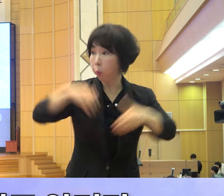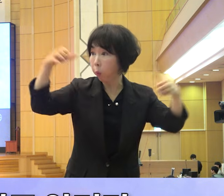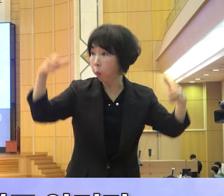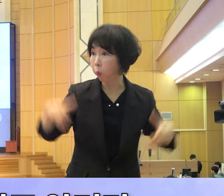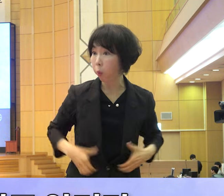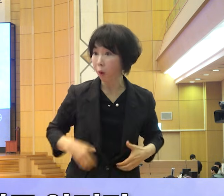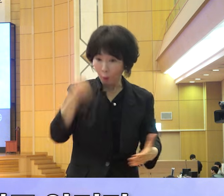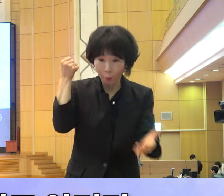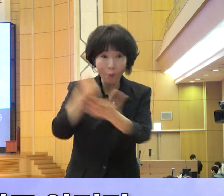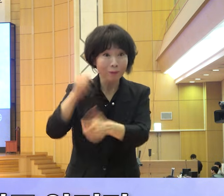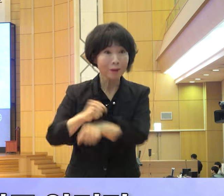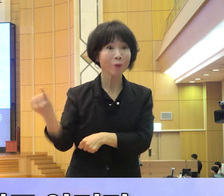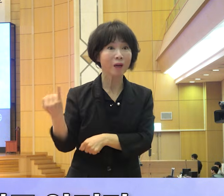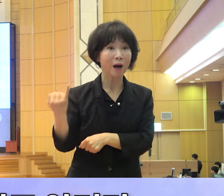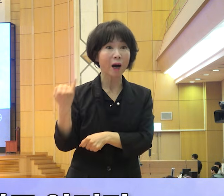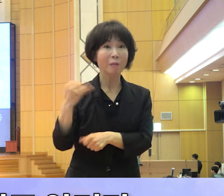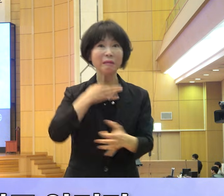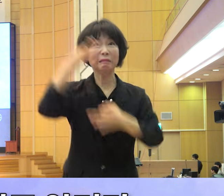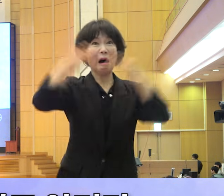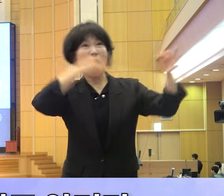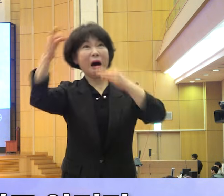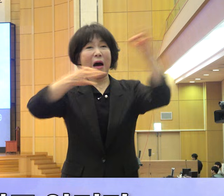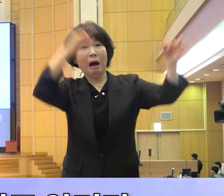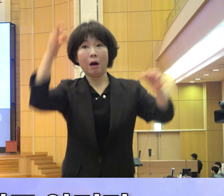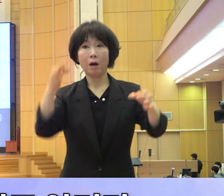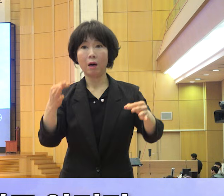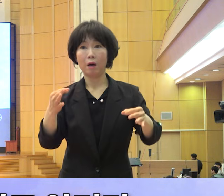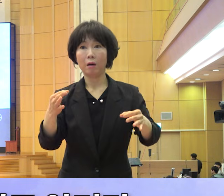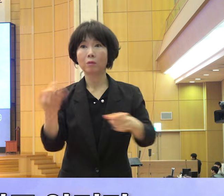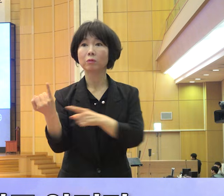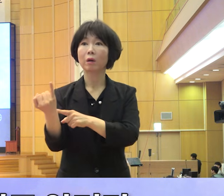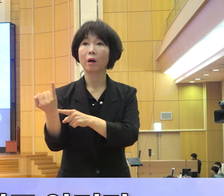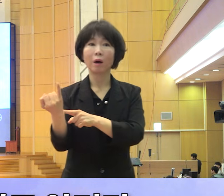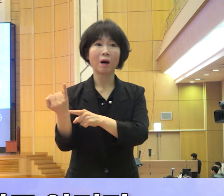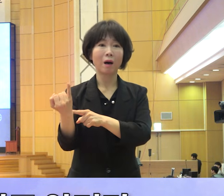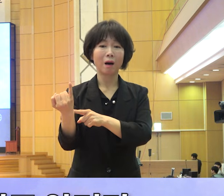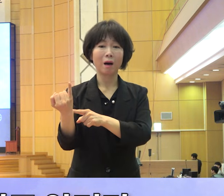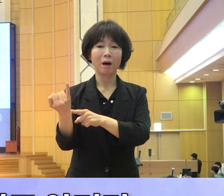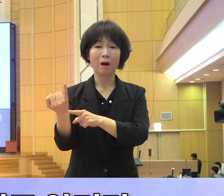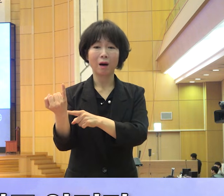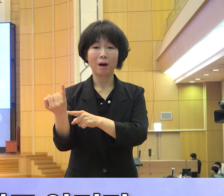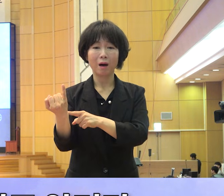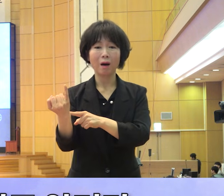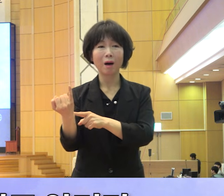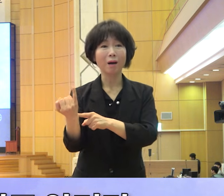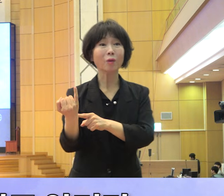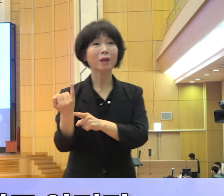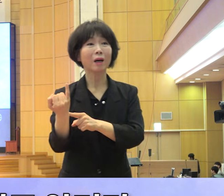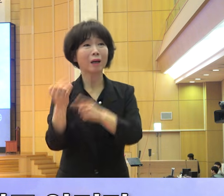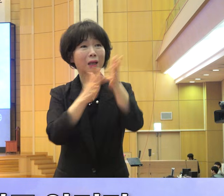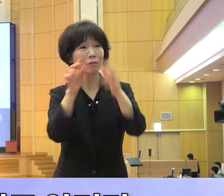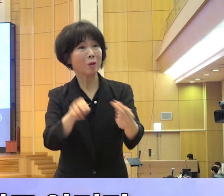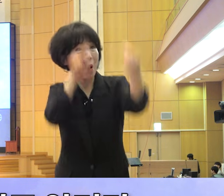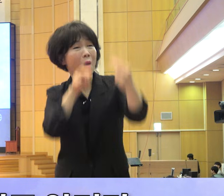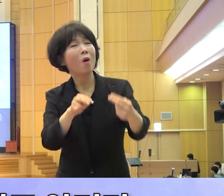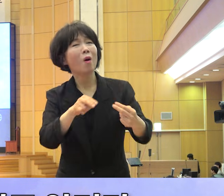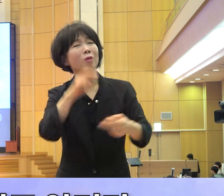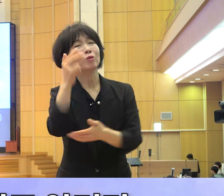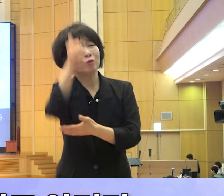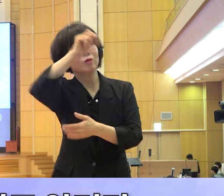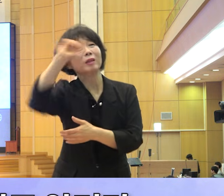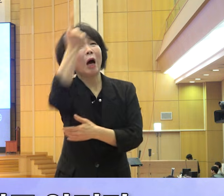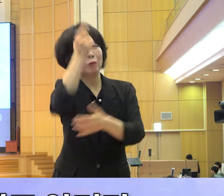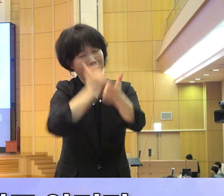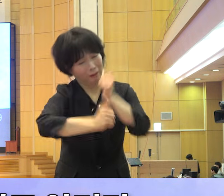지역으로 가는 것처럼 그 지경에서 나와서 소리를 질러 이르되 주